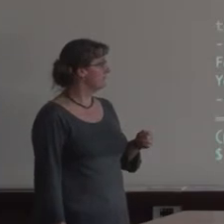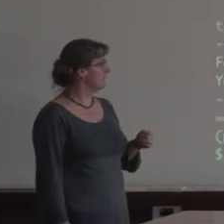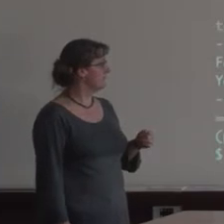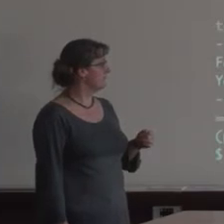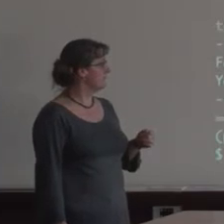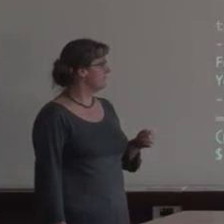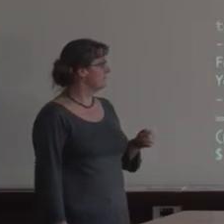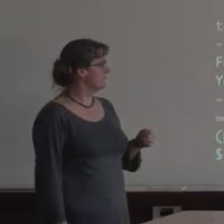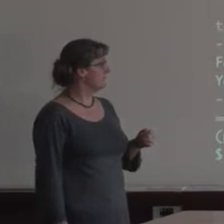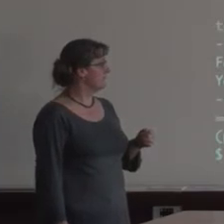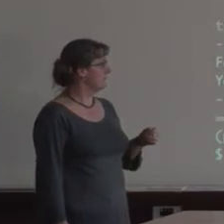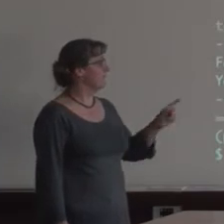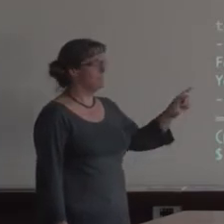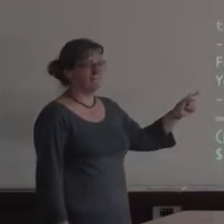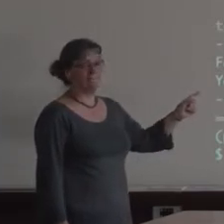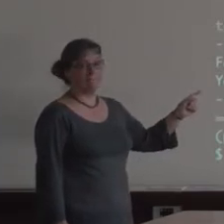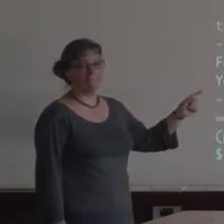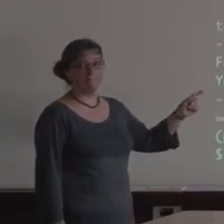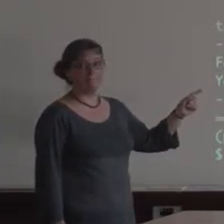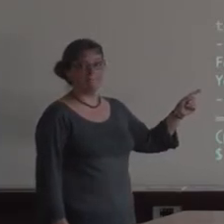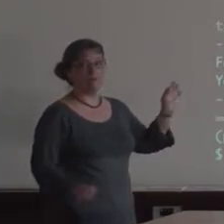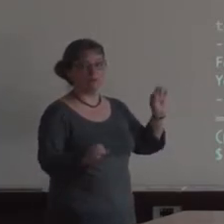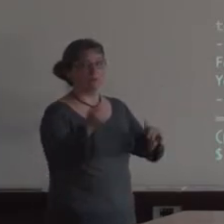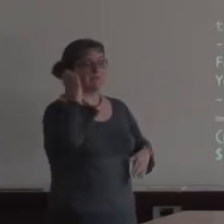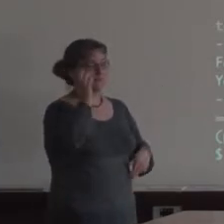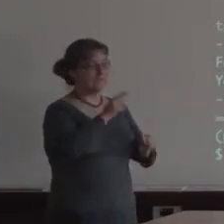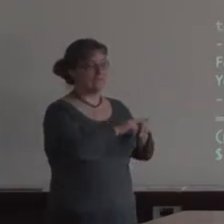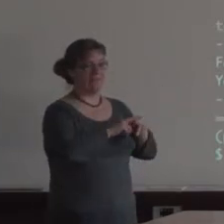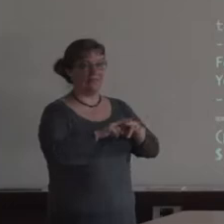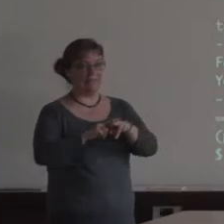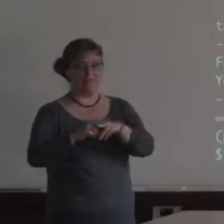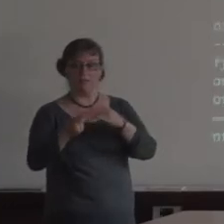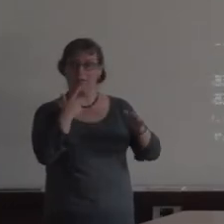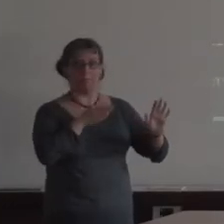Et quand on lui passe par la chaîne vide, la propriété n'est plus vraie.